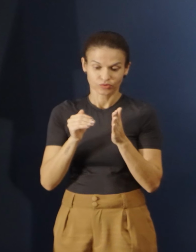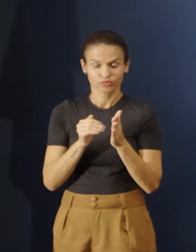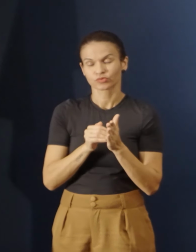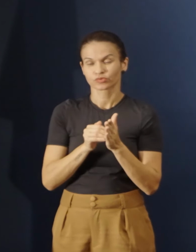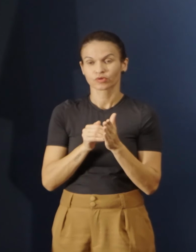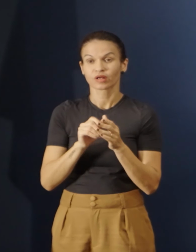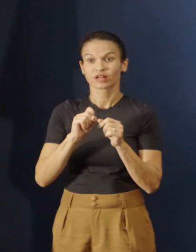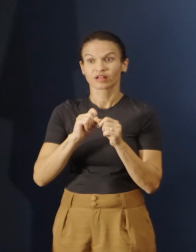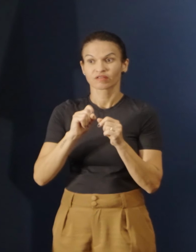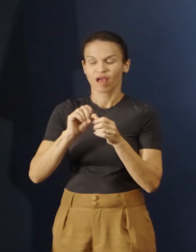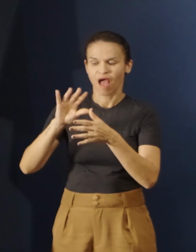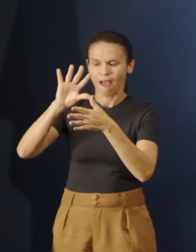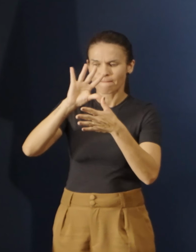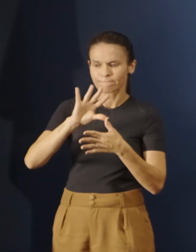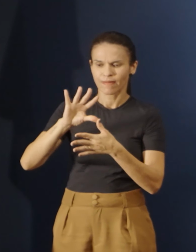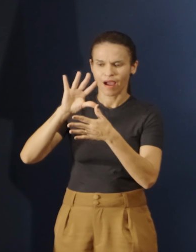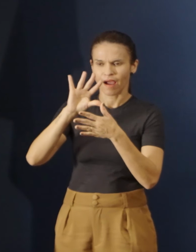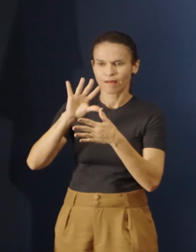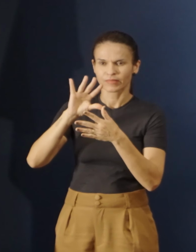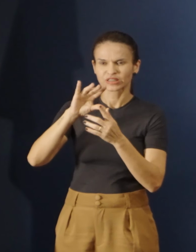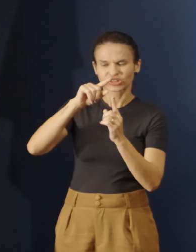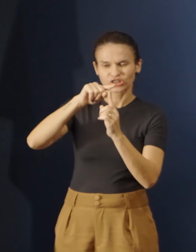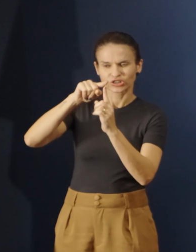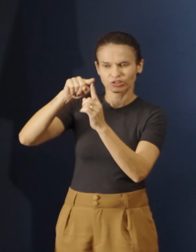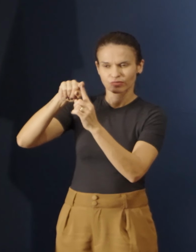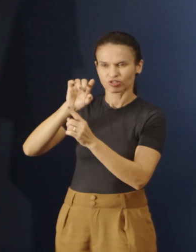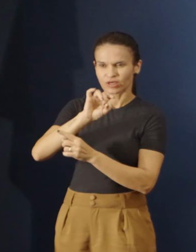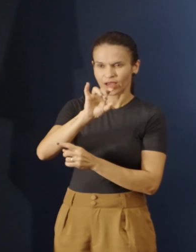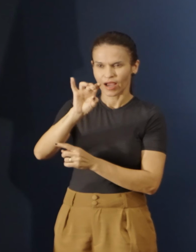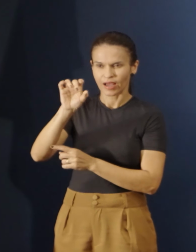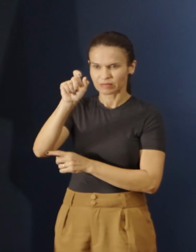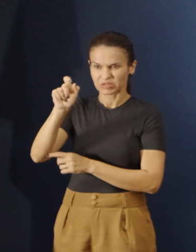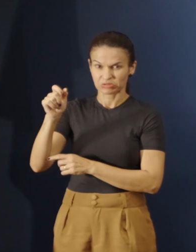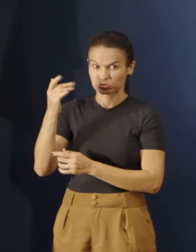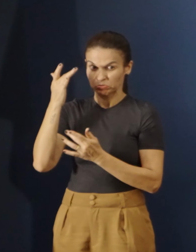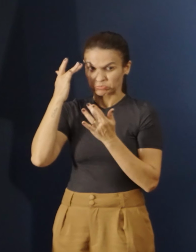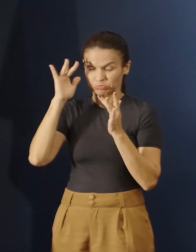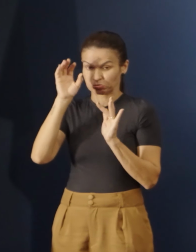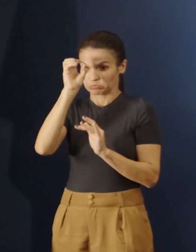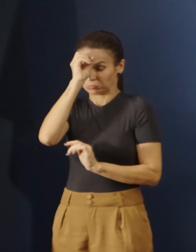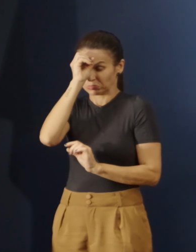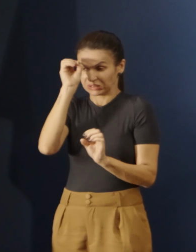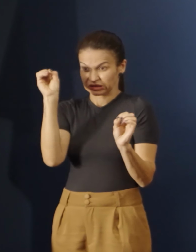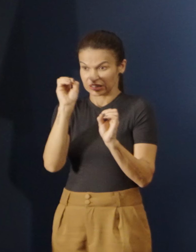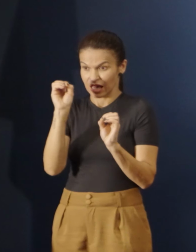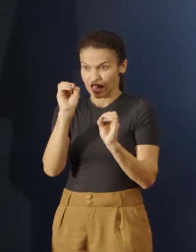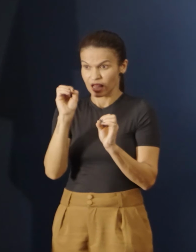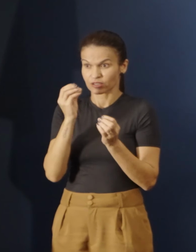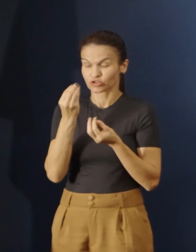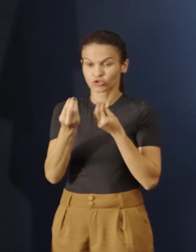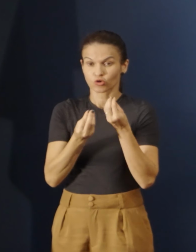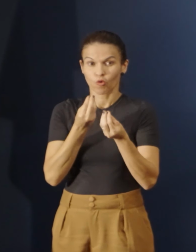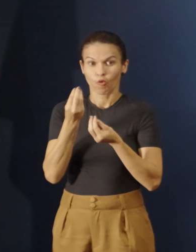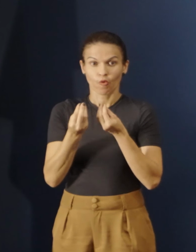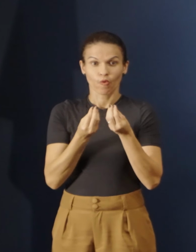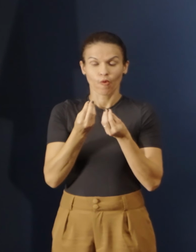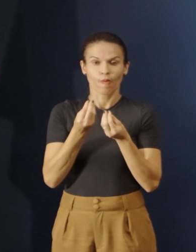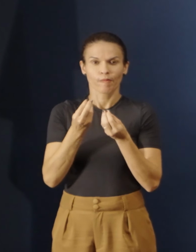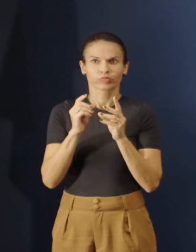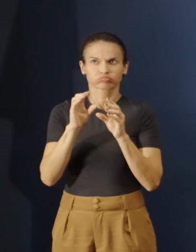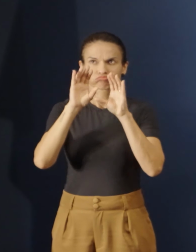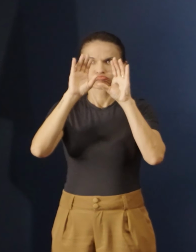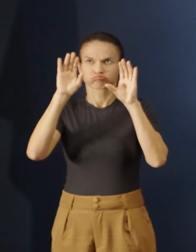fazia mapas astrais semanais. Eu realmente não entendo absolutamente nada dessas coisas. Eu não sei até que ponto, de uma semana para outra, os astros